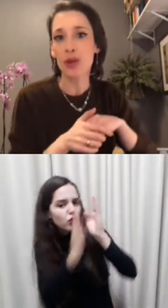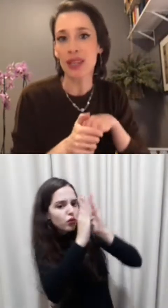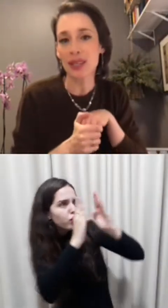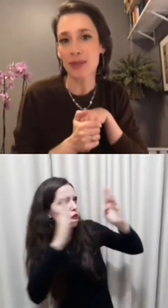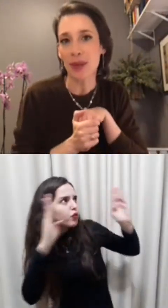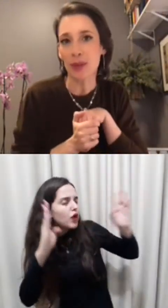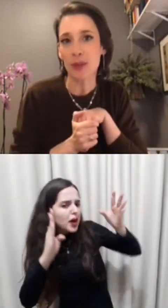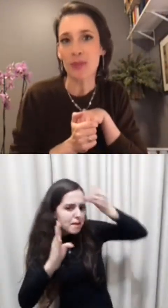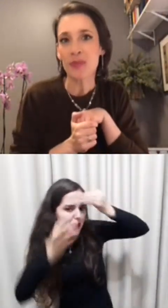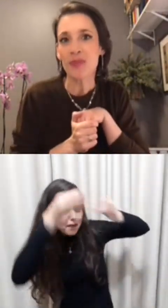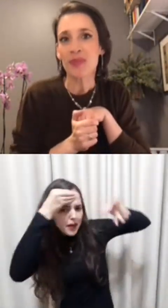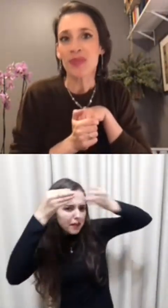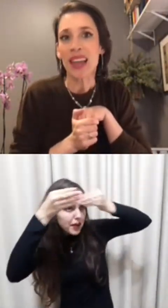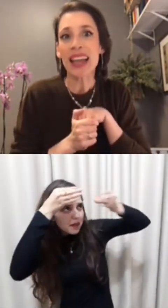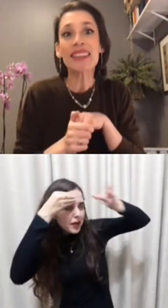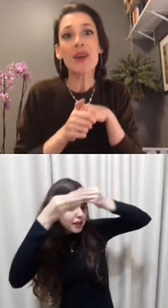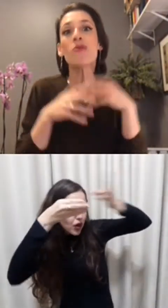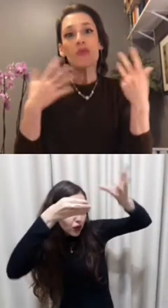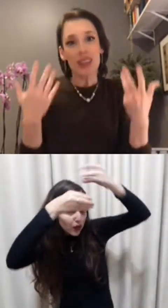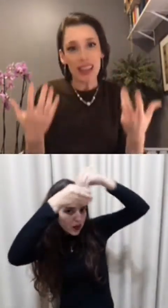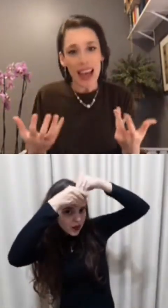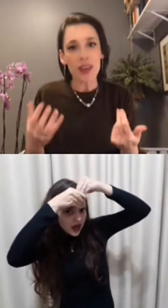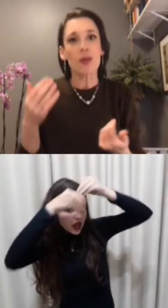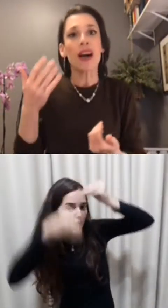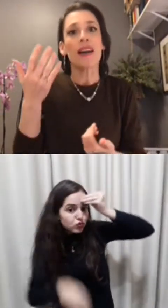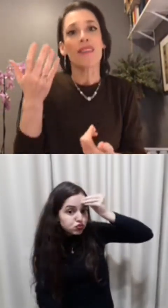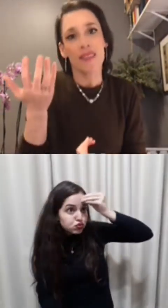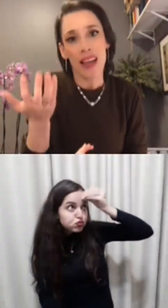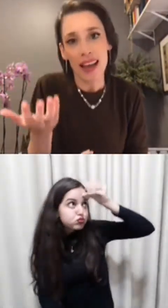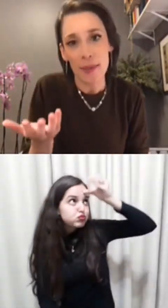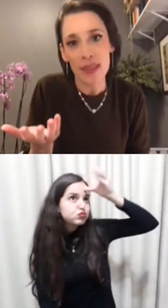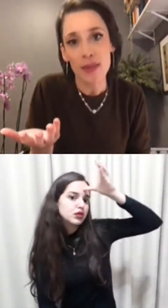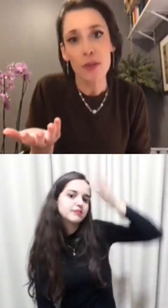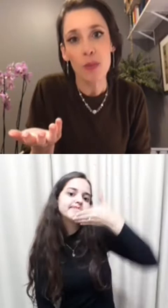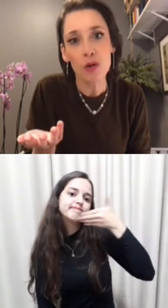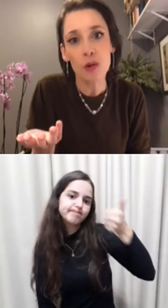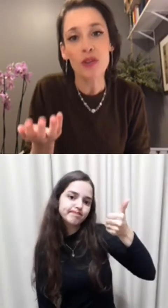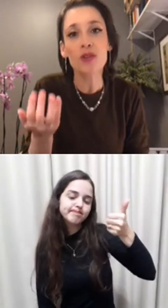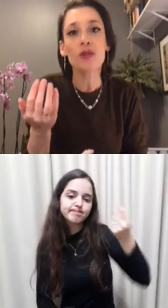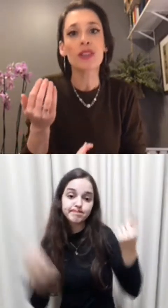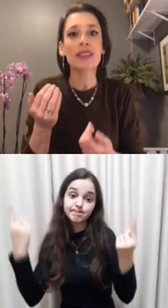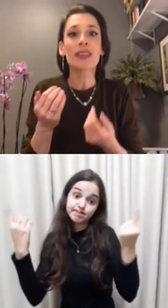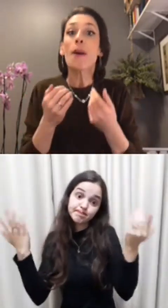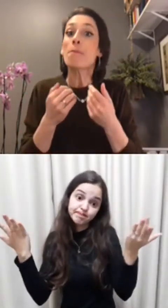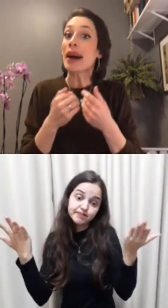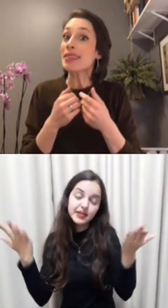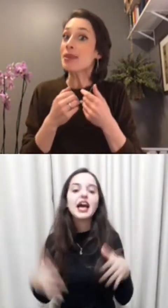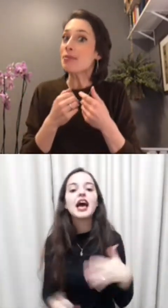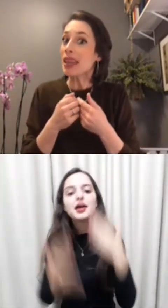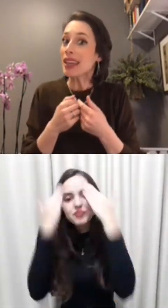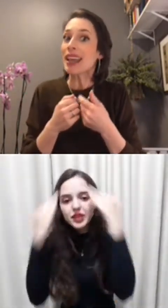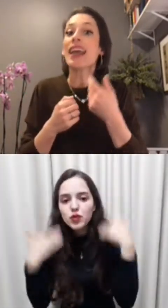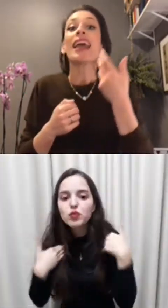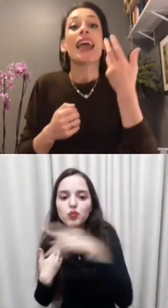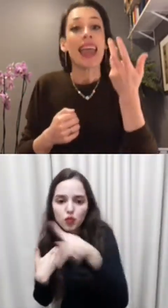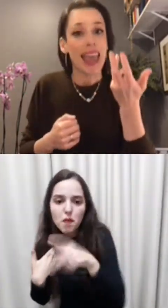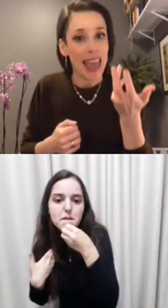o conhecimento. Né? Então, claro, a Gabi teve bons professores, mas